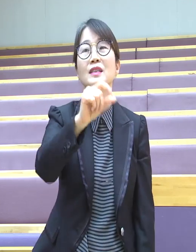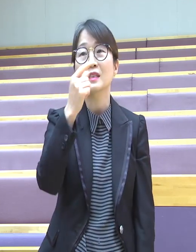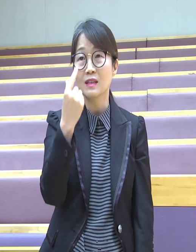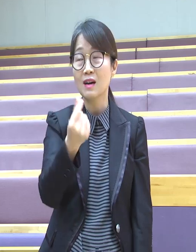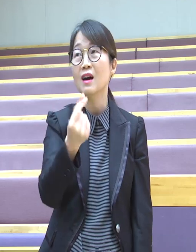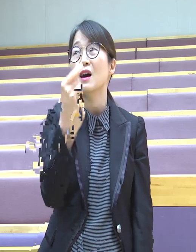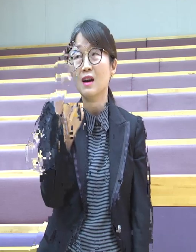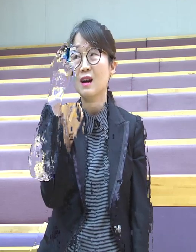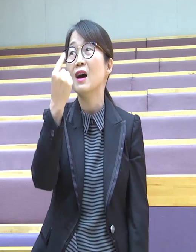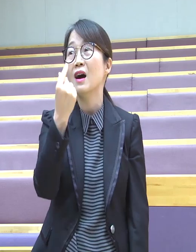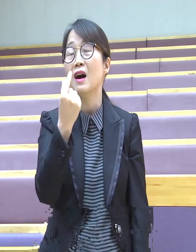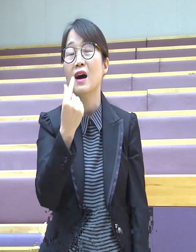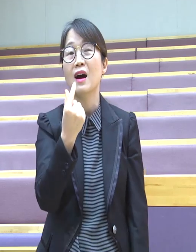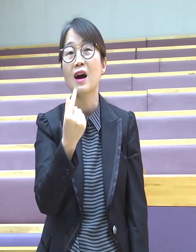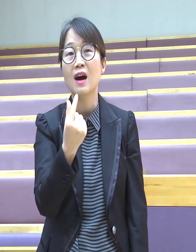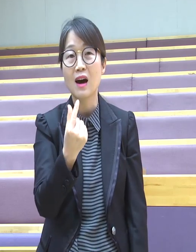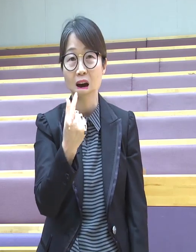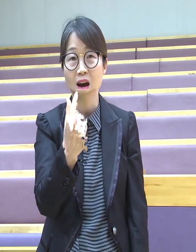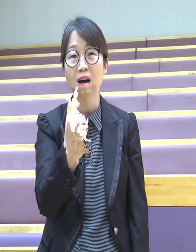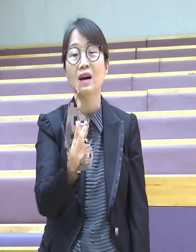너는 내